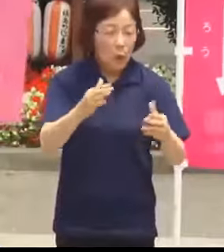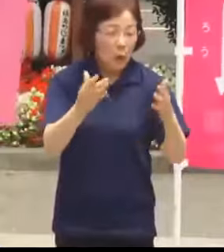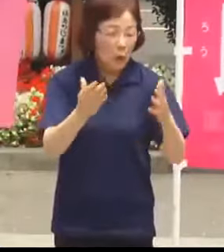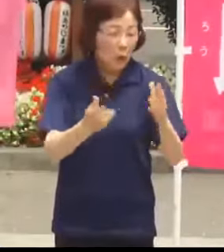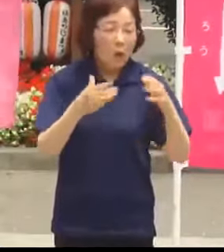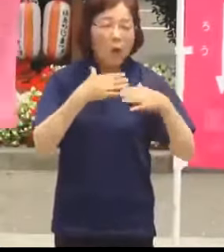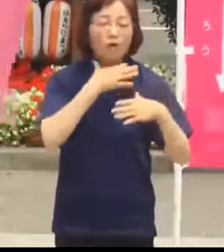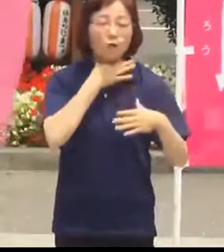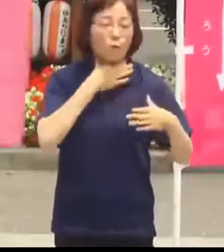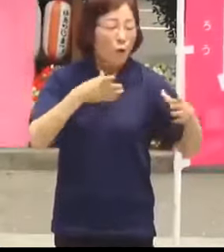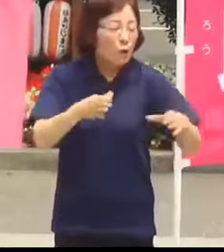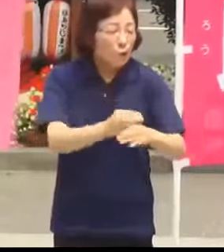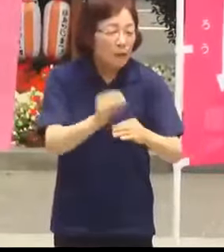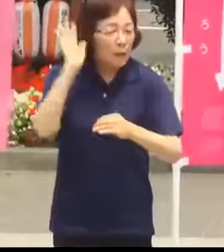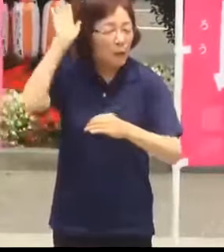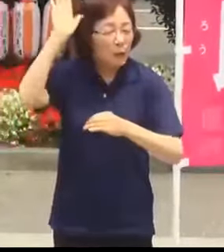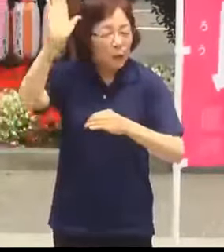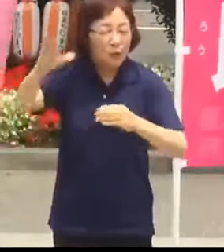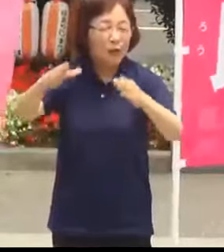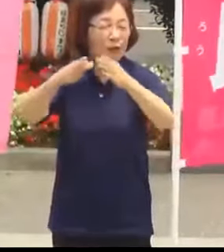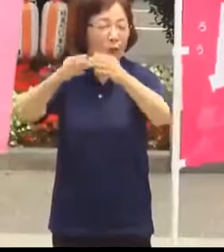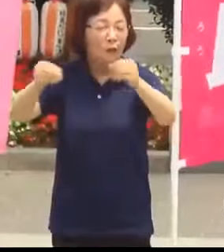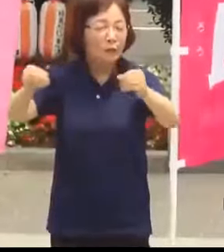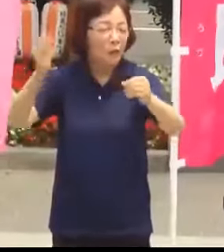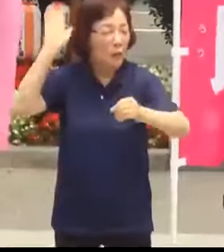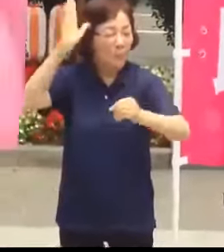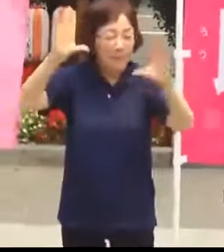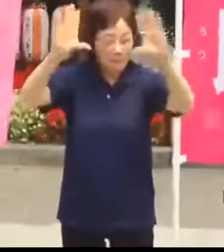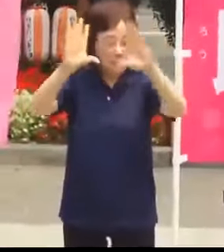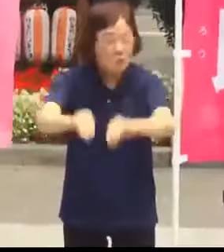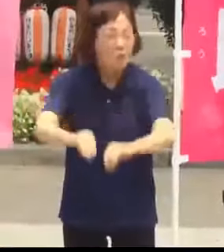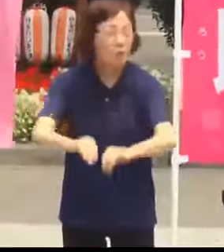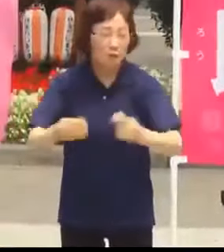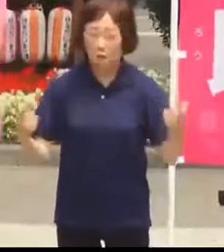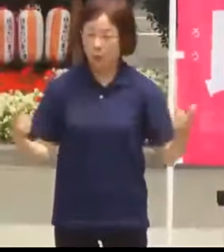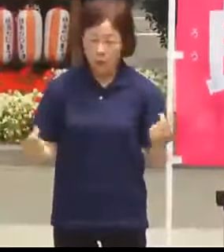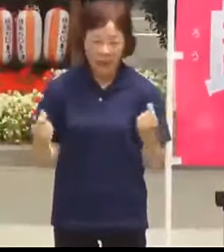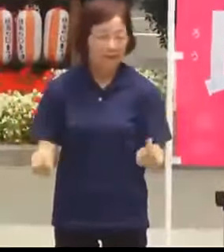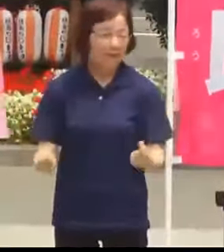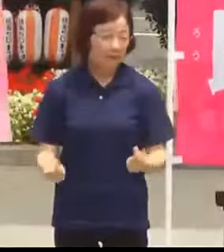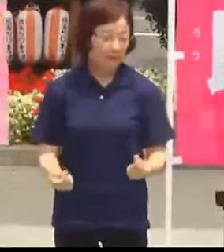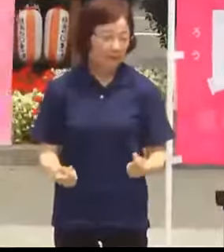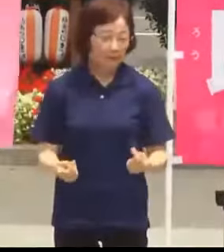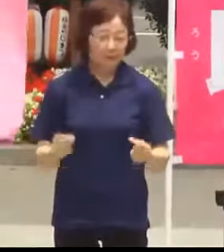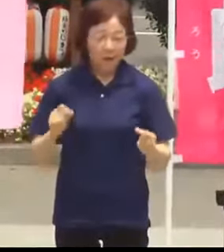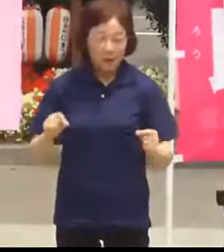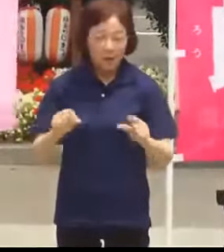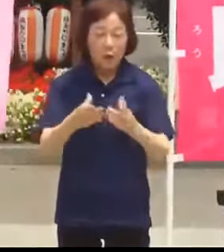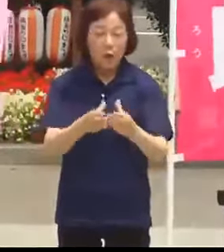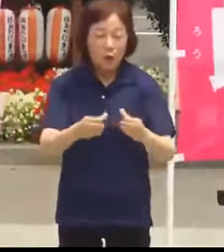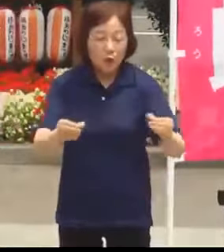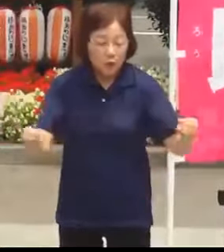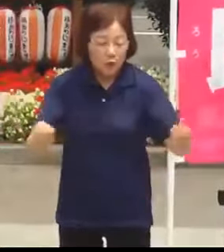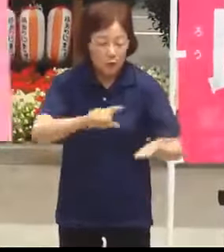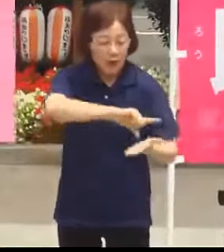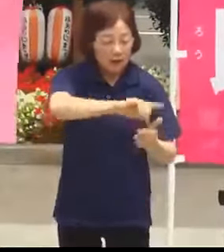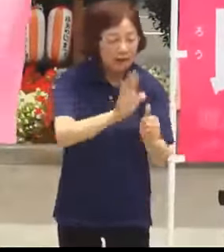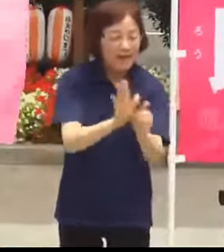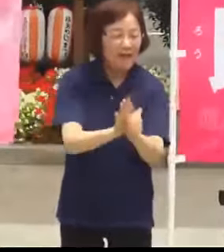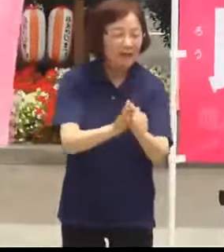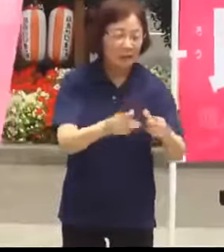この国の未来を過ごしてるのと一緒だったことですよこの国を支えているのは地方であり